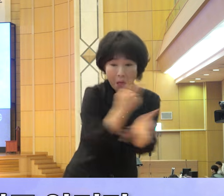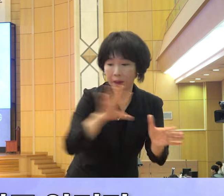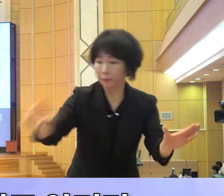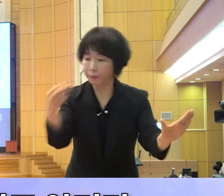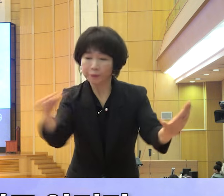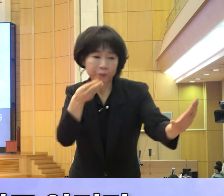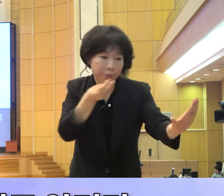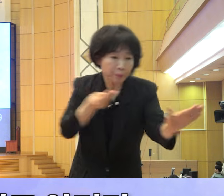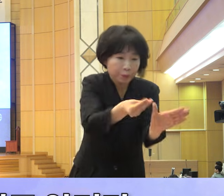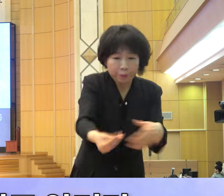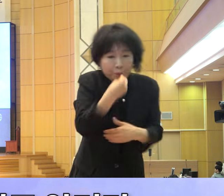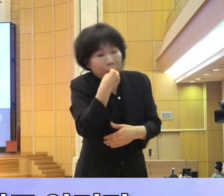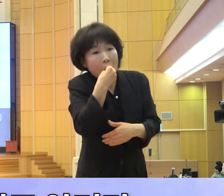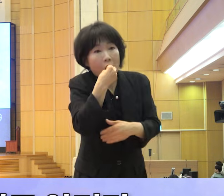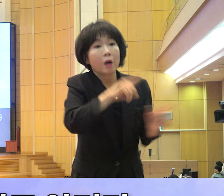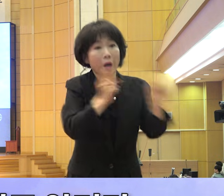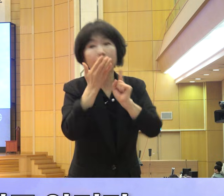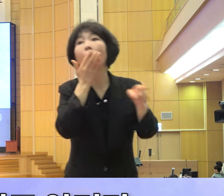되는데 예컨대